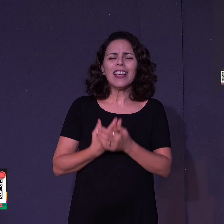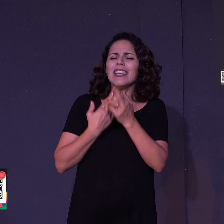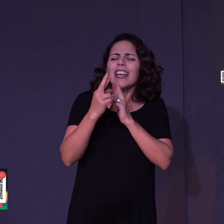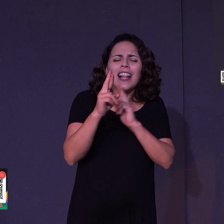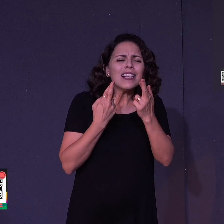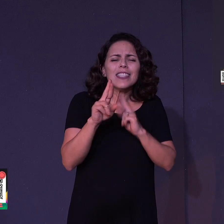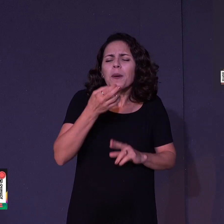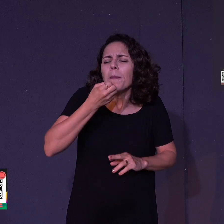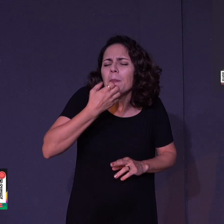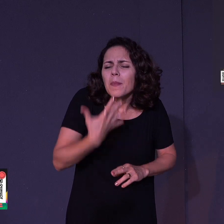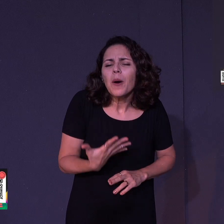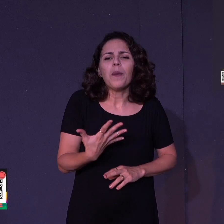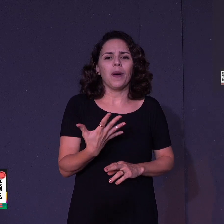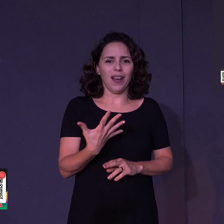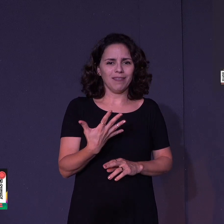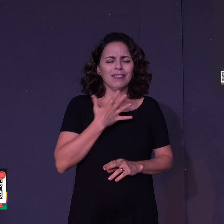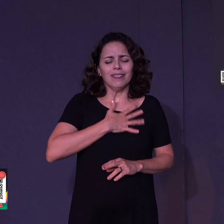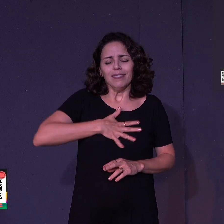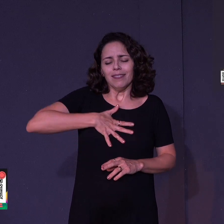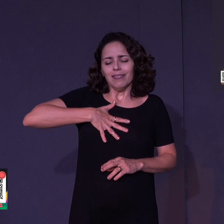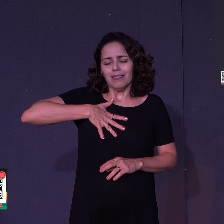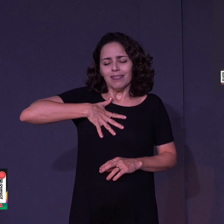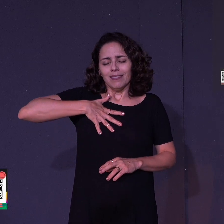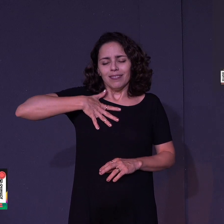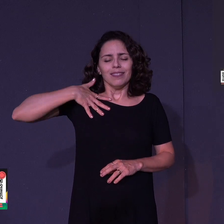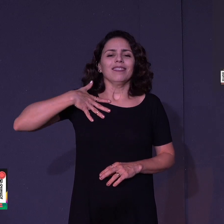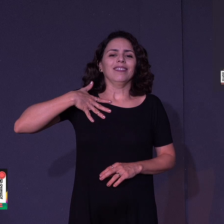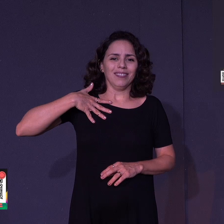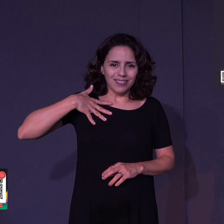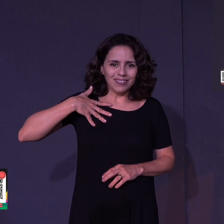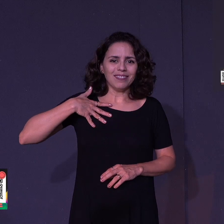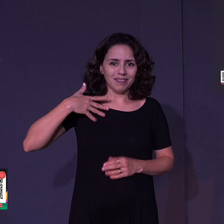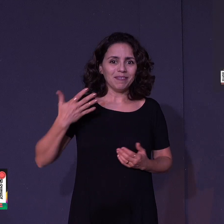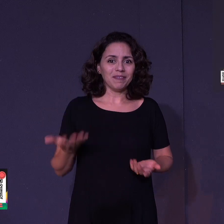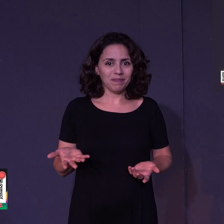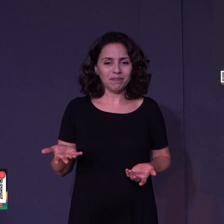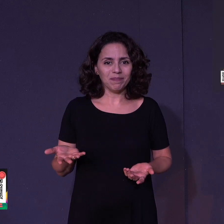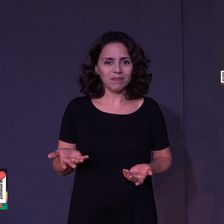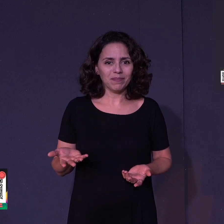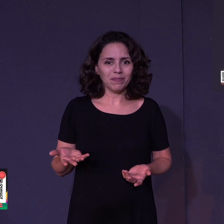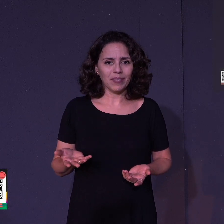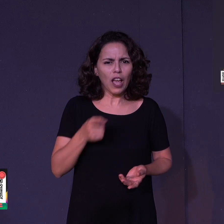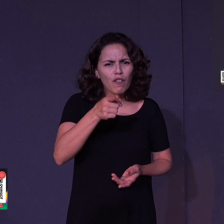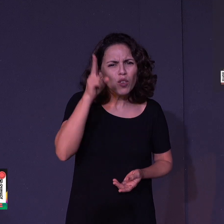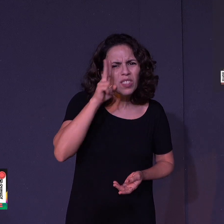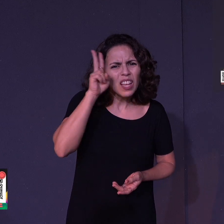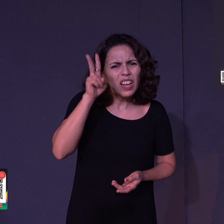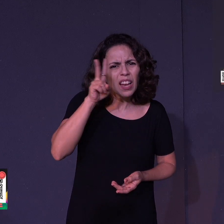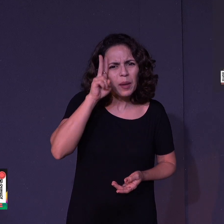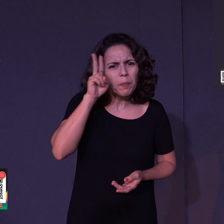plenitude que nos proporcionou um bem-estar, que nos proporciona um bem-estar que foi perdida no Éden, no pecado, com a queda de